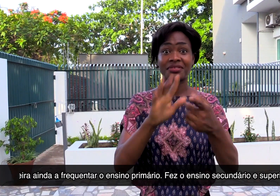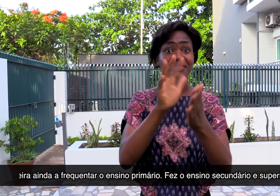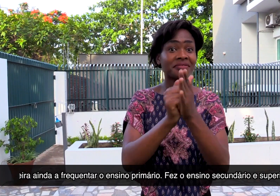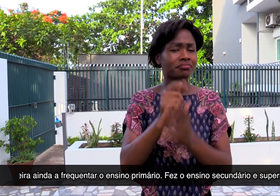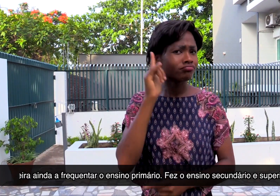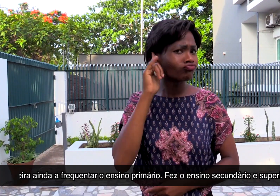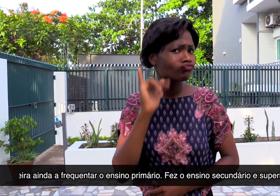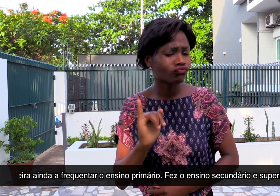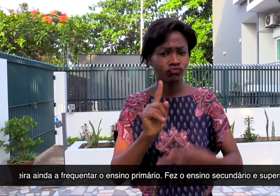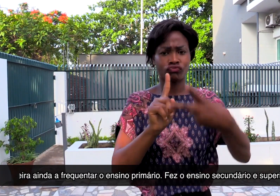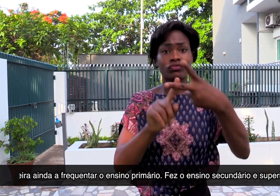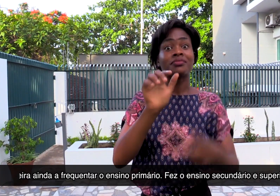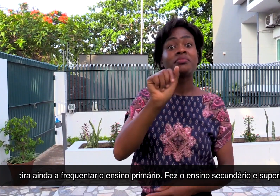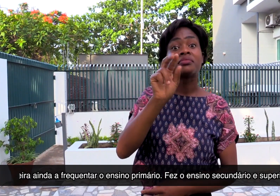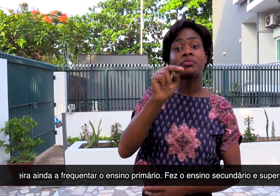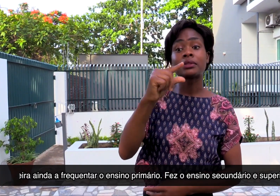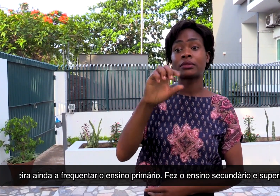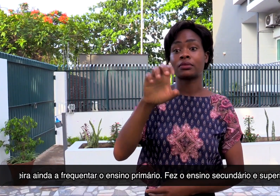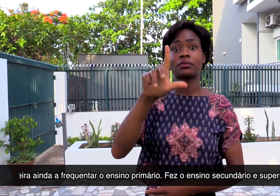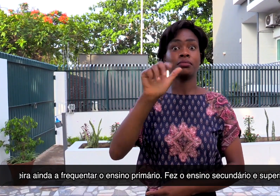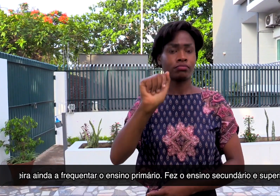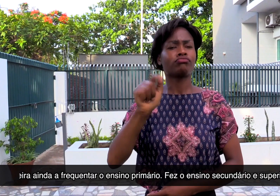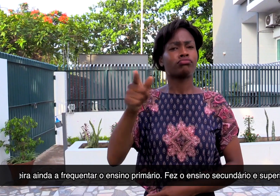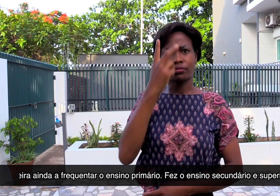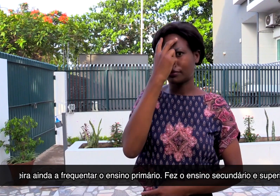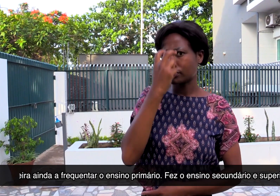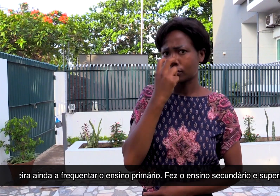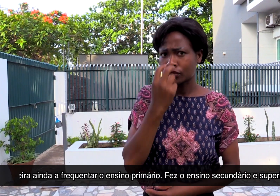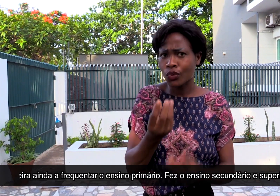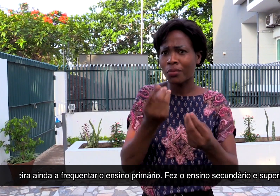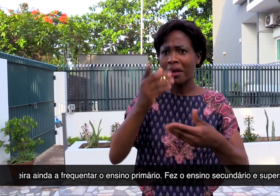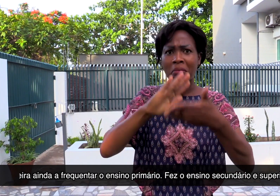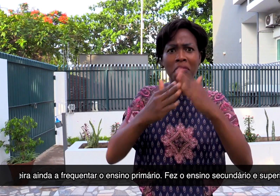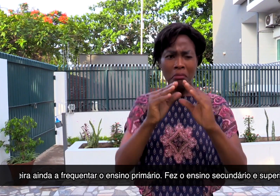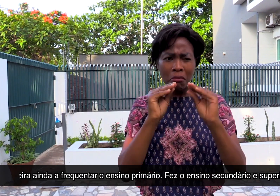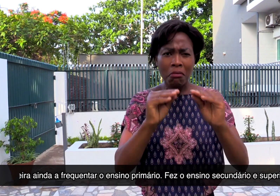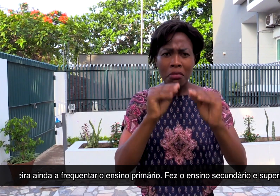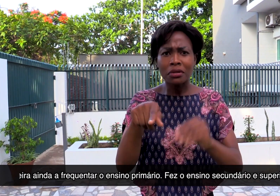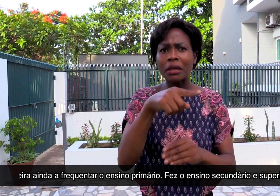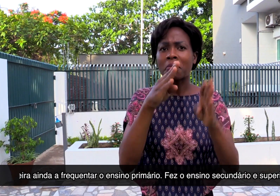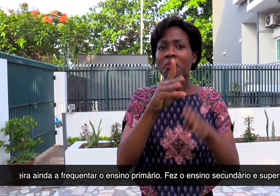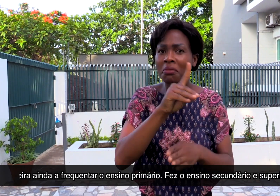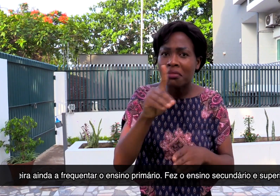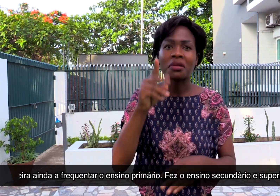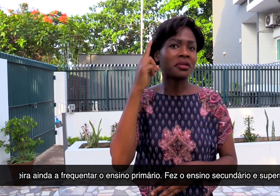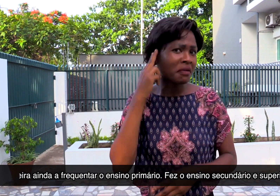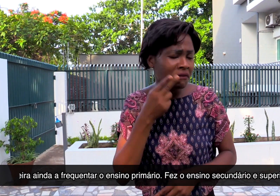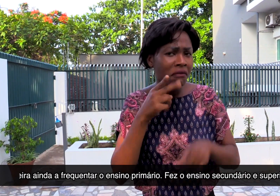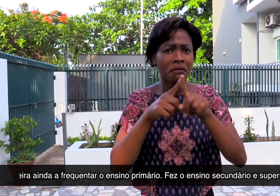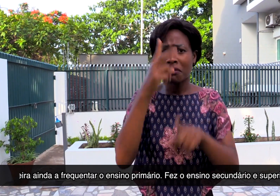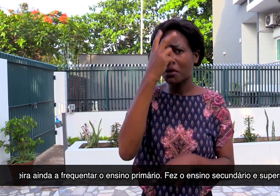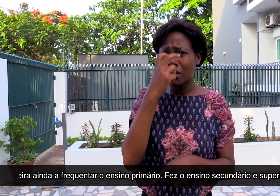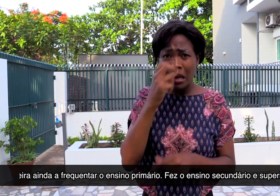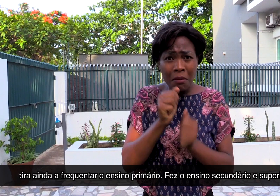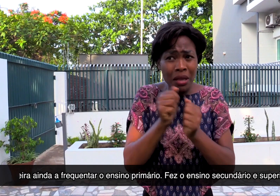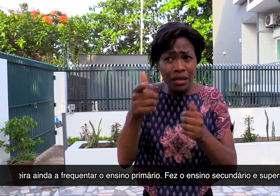Enquanto Inocêncio adquiriu a surdez na infância, Ângela adquiriu a cegueira ainda a frequentar o ensino primário. Fez o